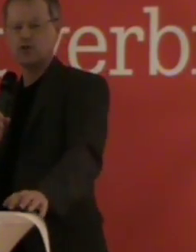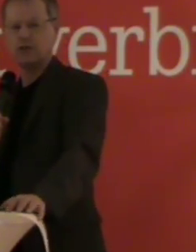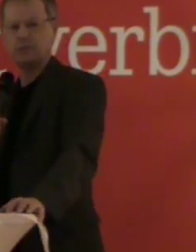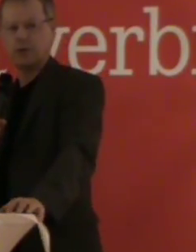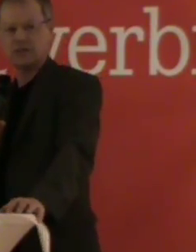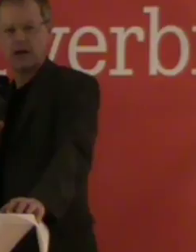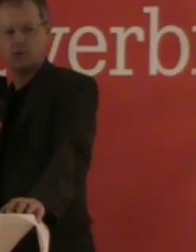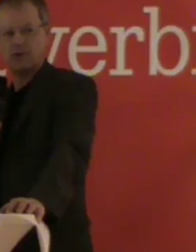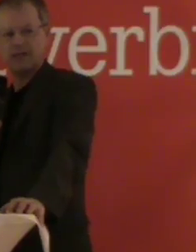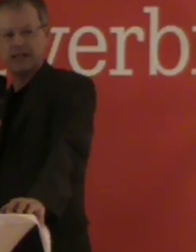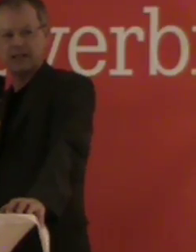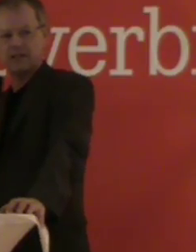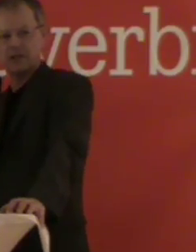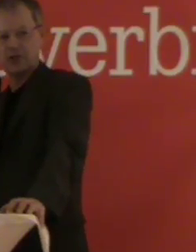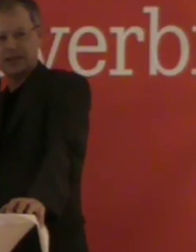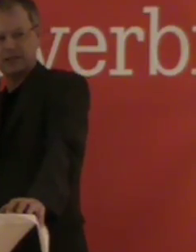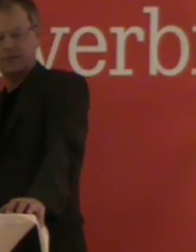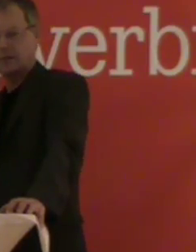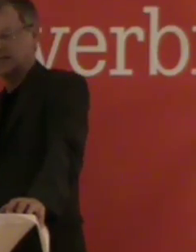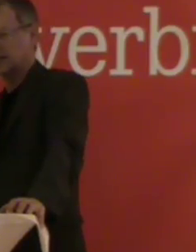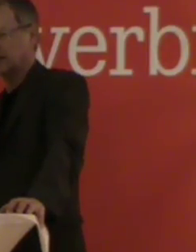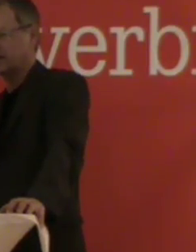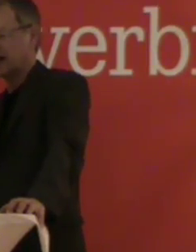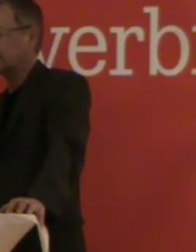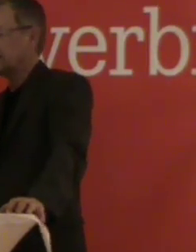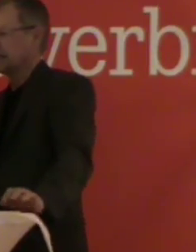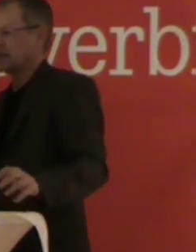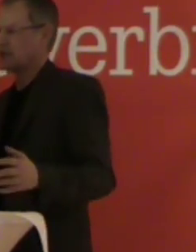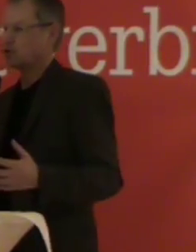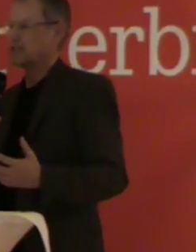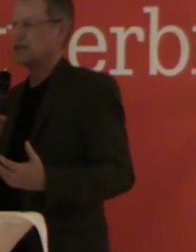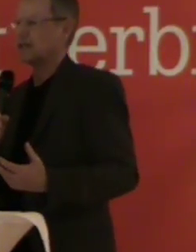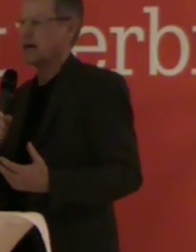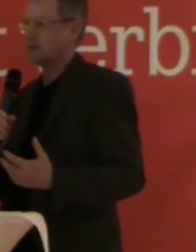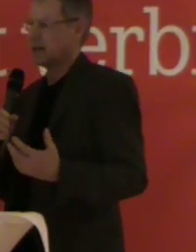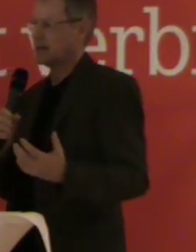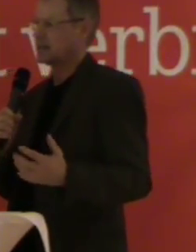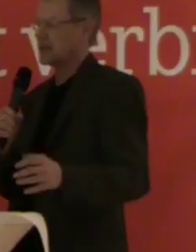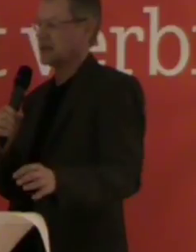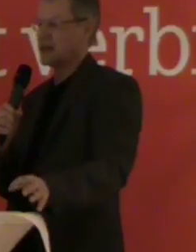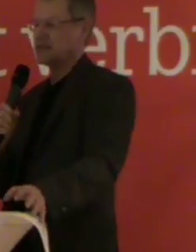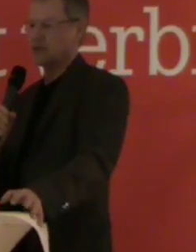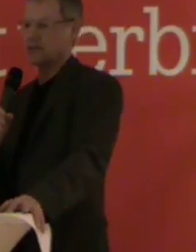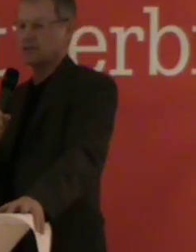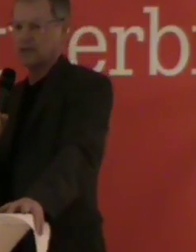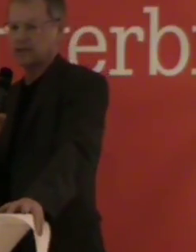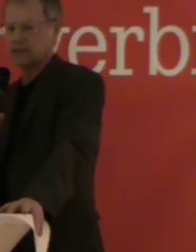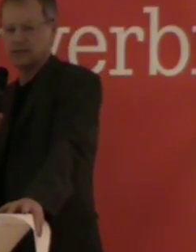der Fachhochschule in Potsdam, nur wenige Schritte vom Landtag entfernt. Da sind Studierende an mich herangetreten, als